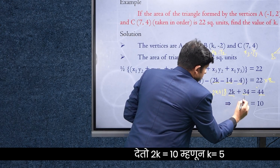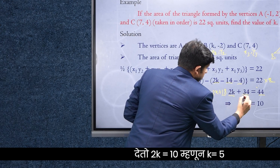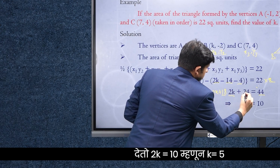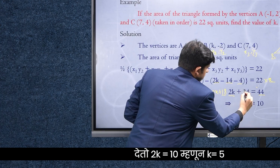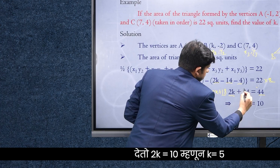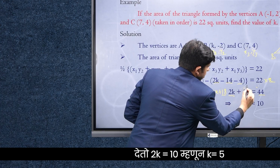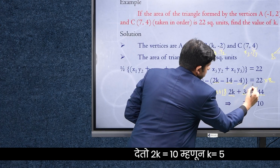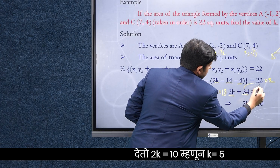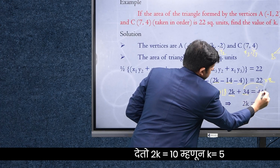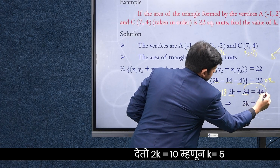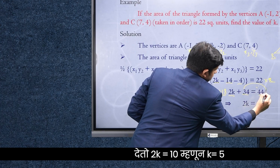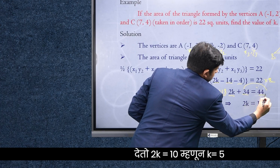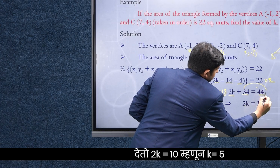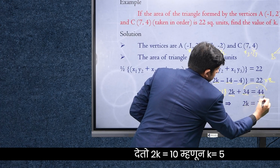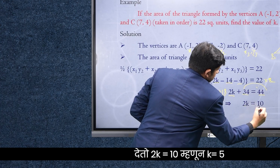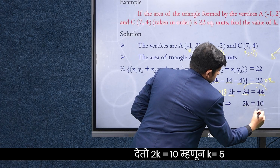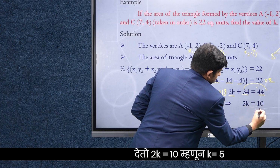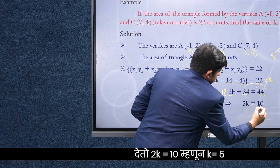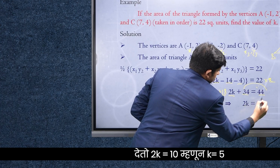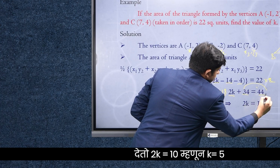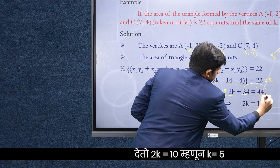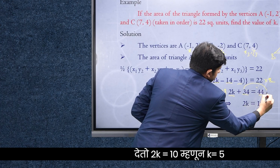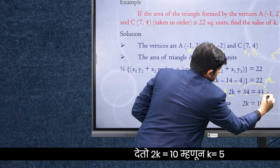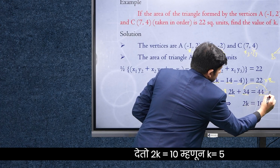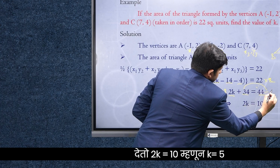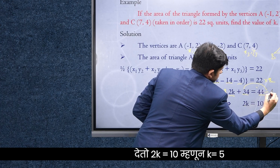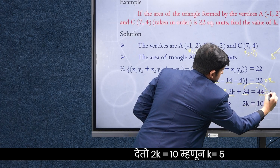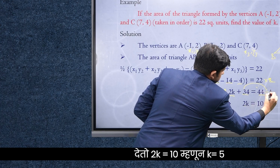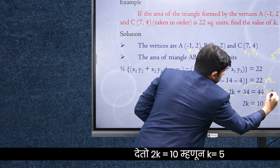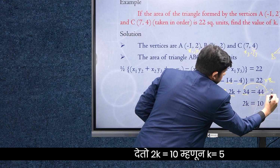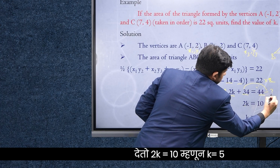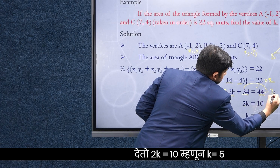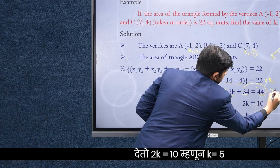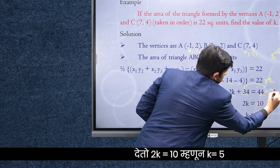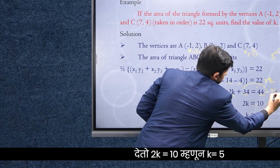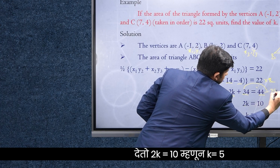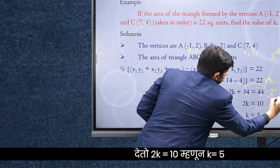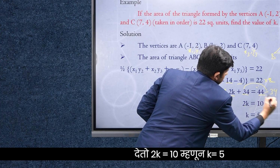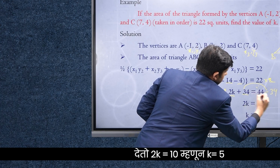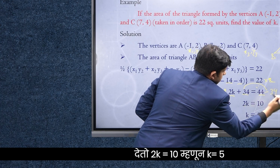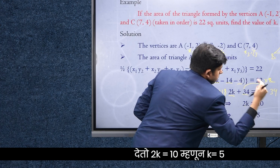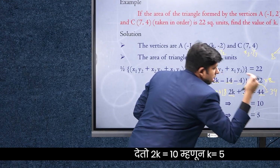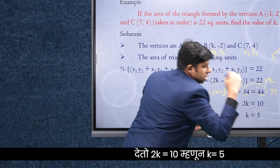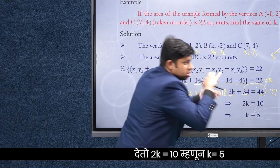देतो 2k is equal to 10 म्हणून k is equal to 5.